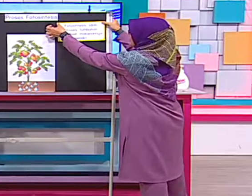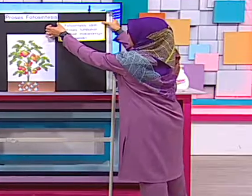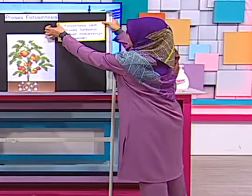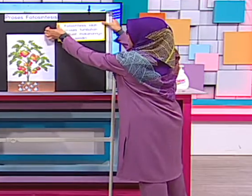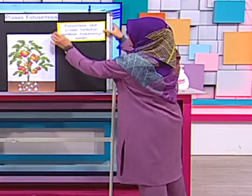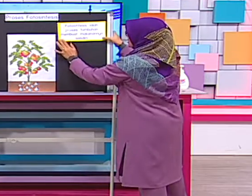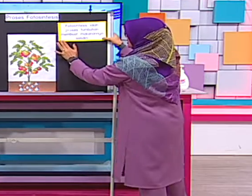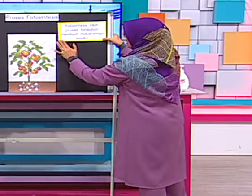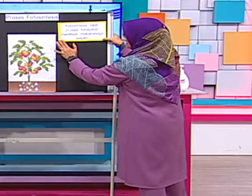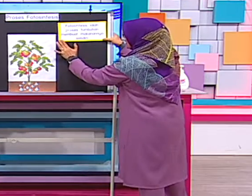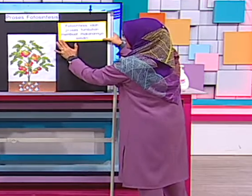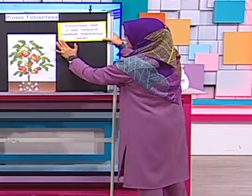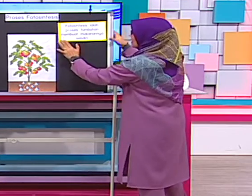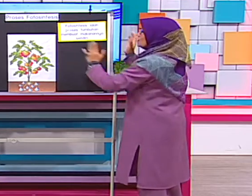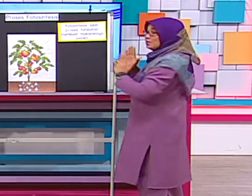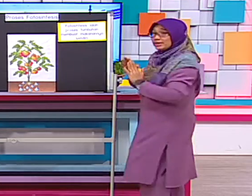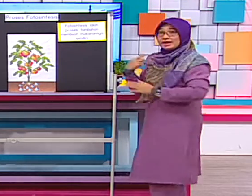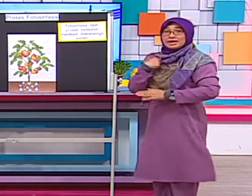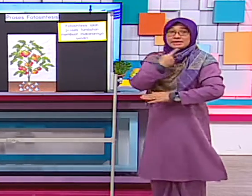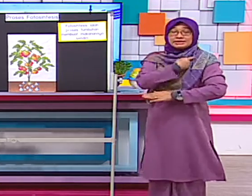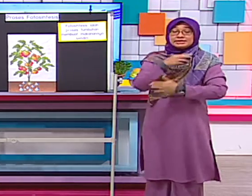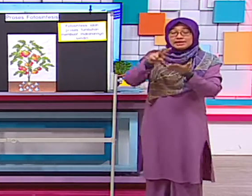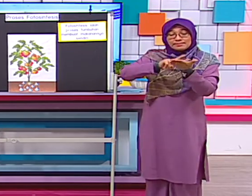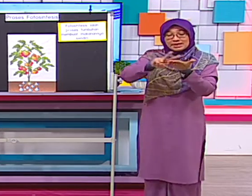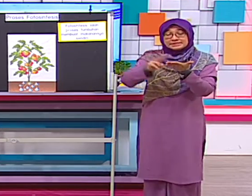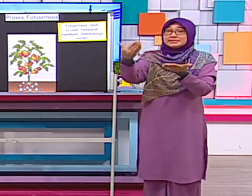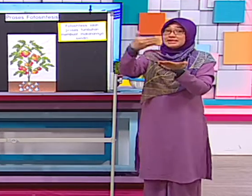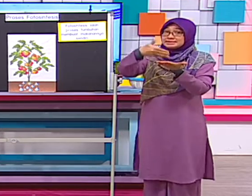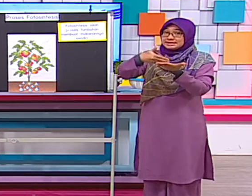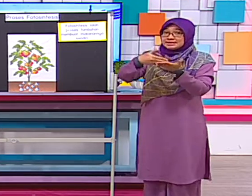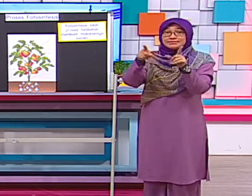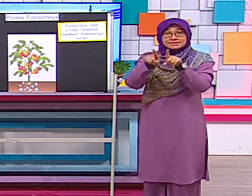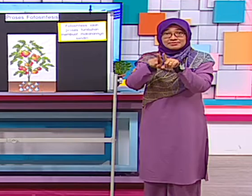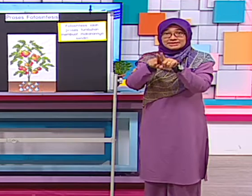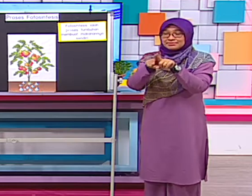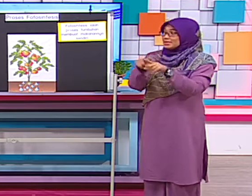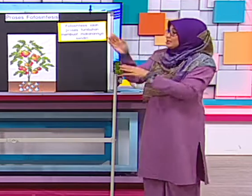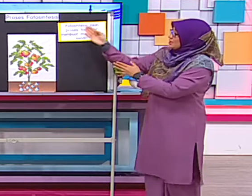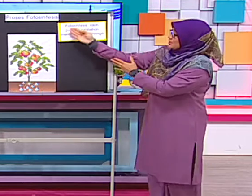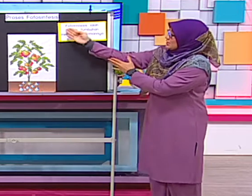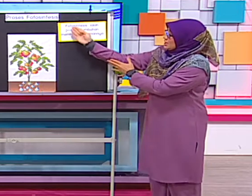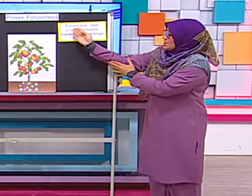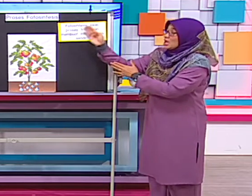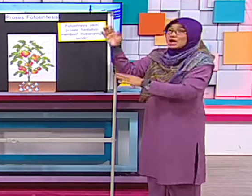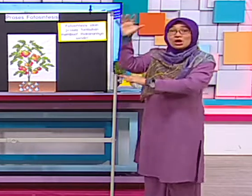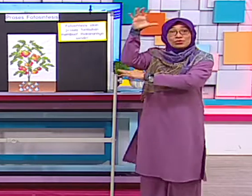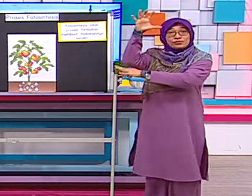hai oke fotosintesis Oke kita baca lagi sekali bersama-sama oke fotosintesis